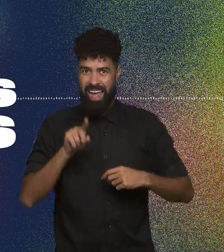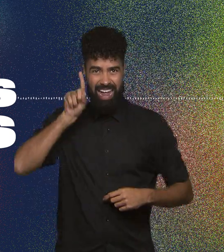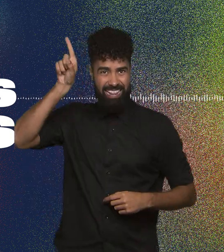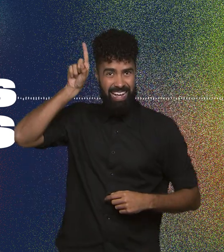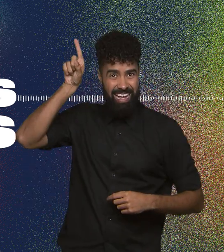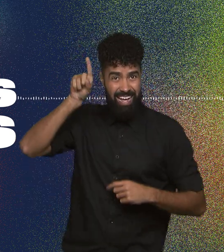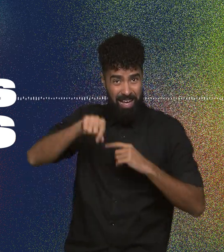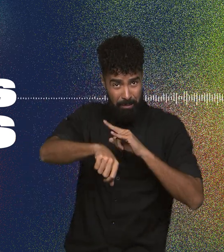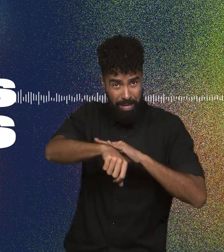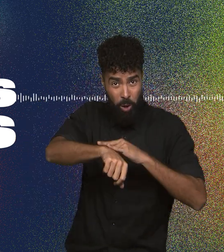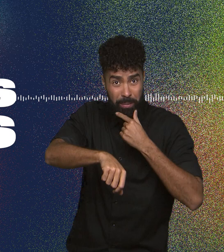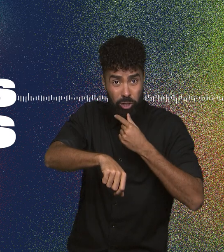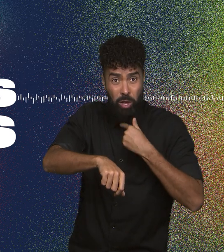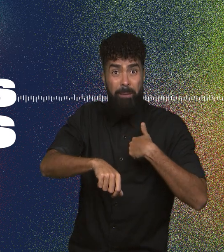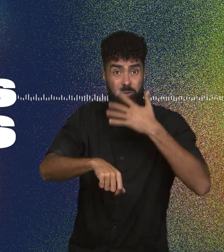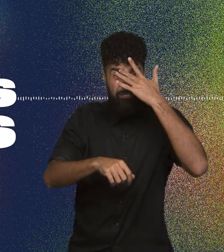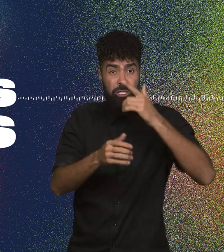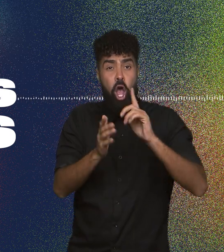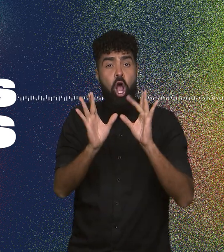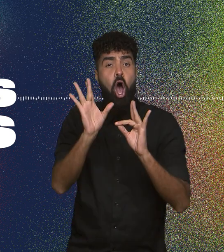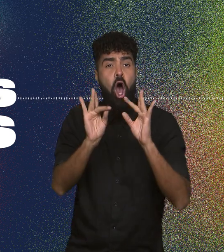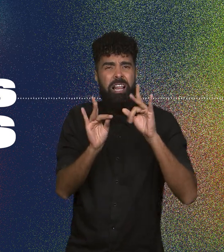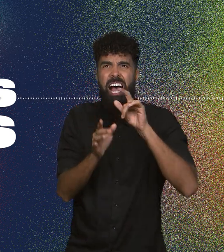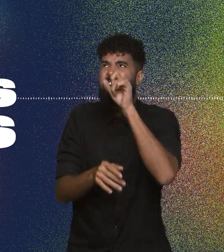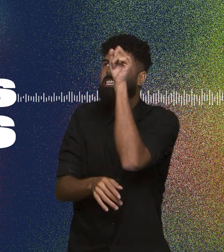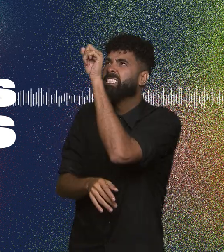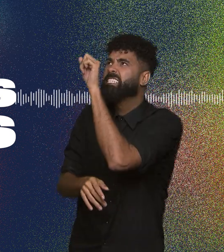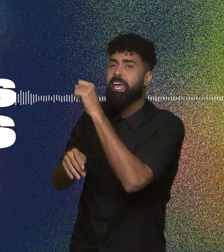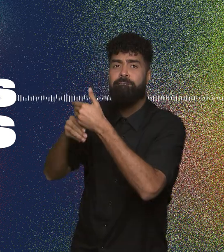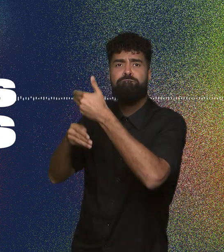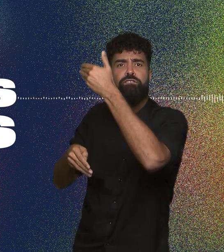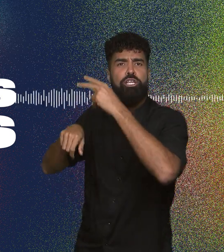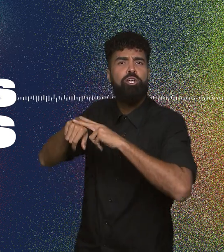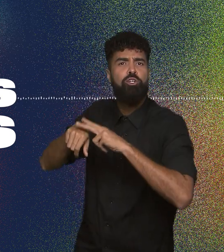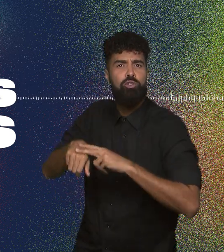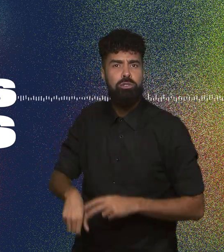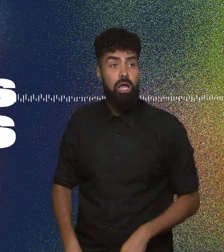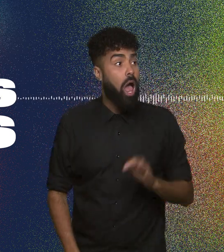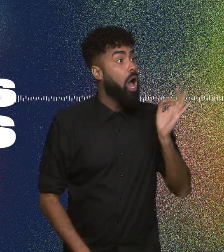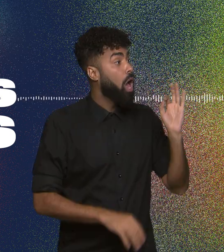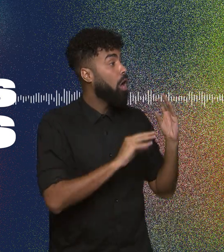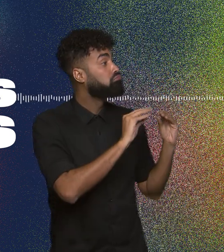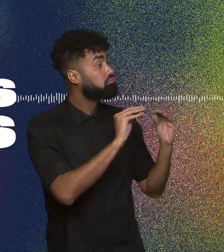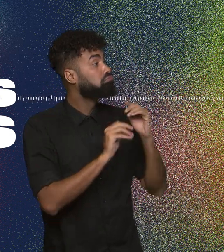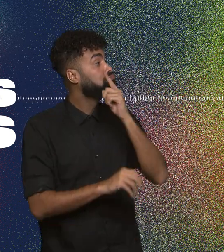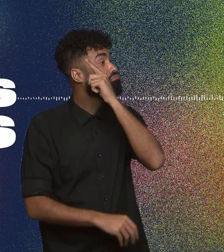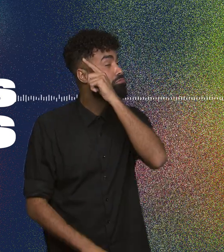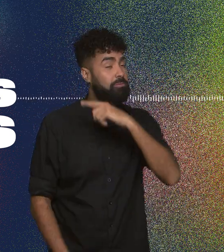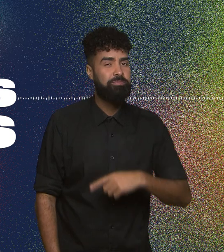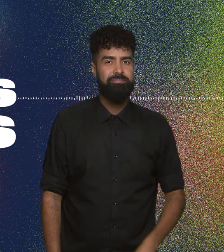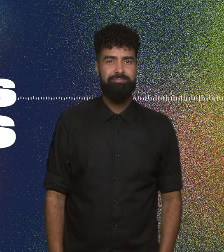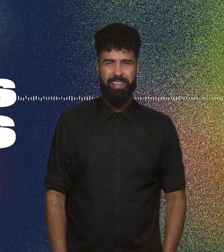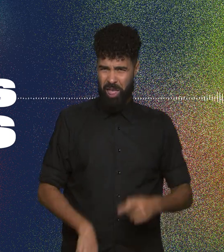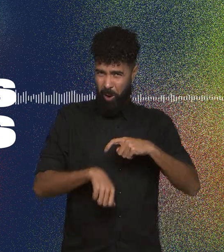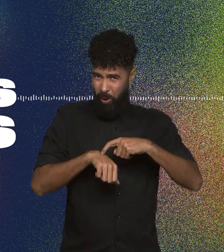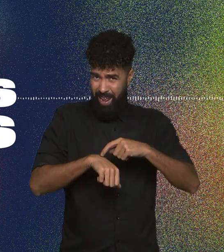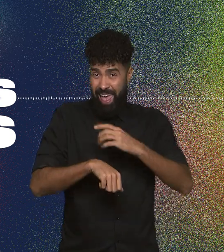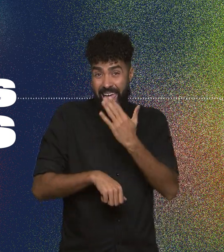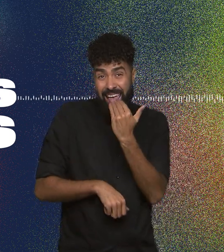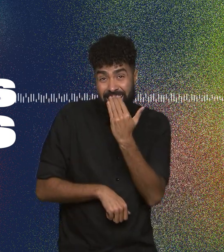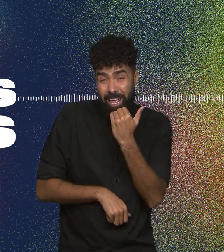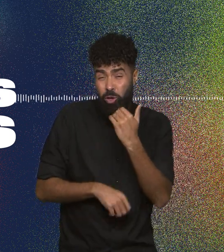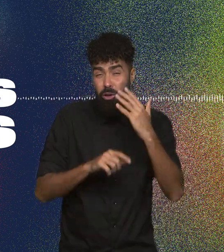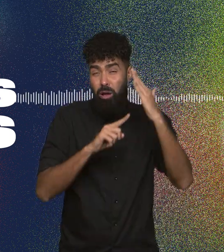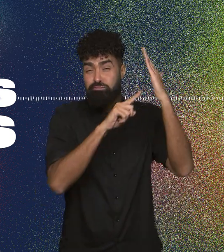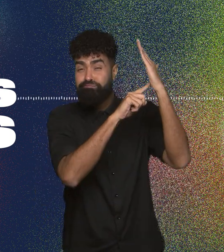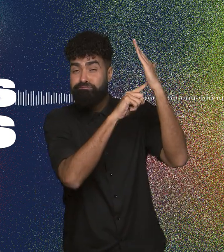no vidro, tá cheio de cola lá. É, acho que tem um tempão. Na hora do recreio, tá muito embolado. As turmas estão se juntando